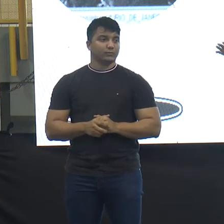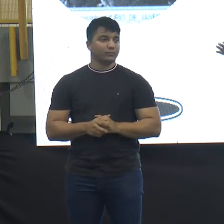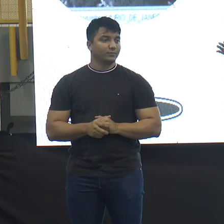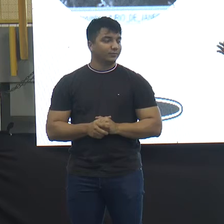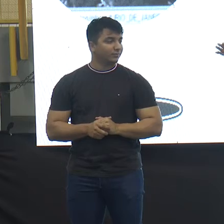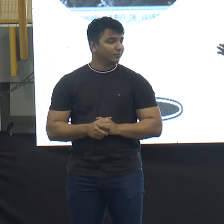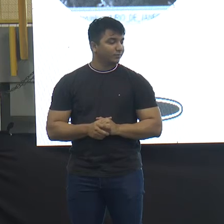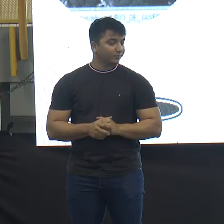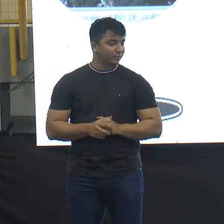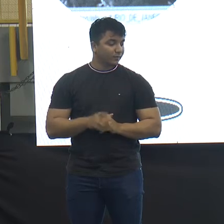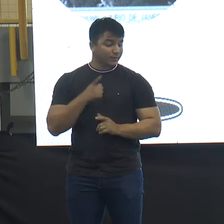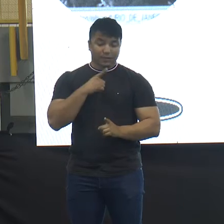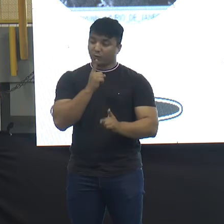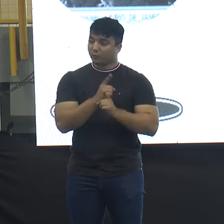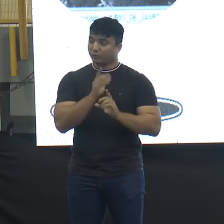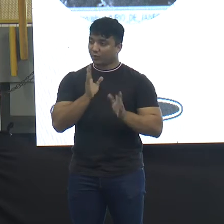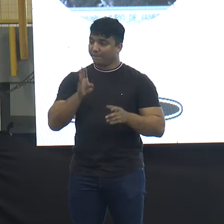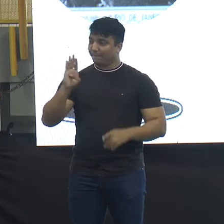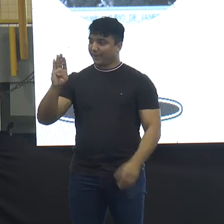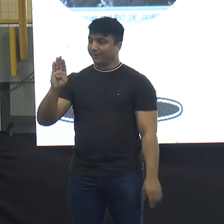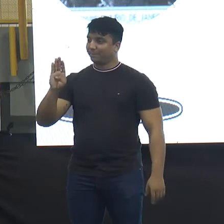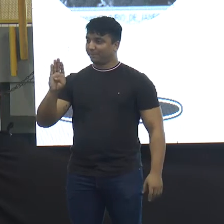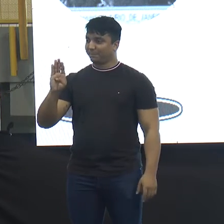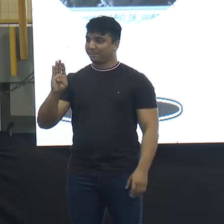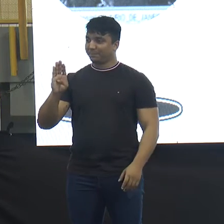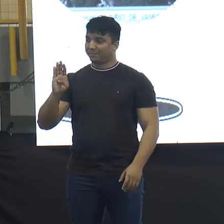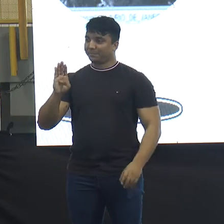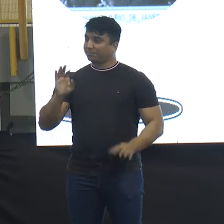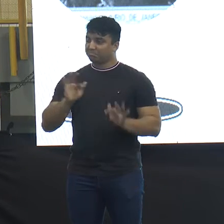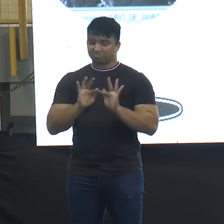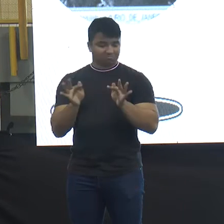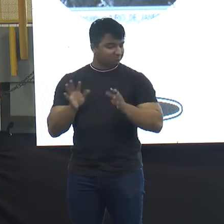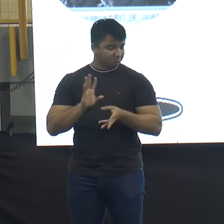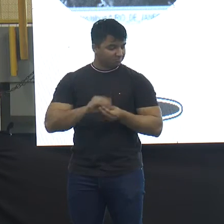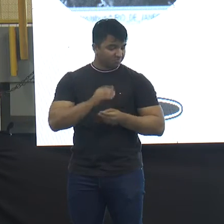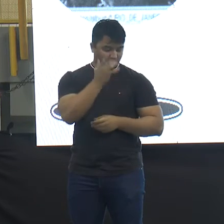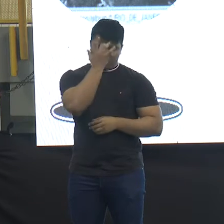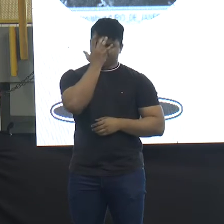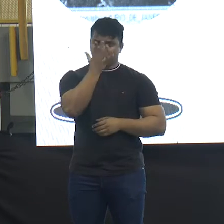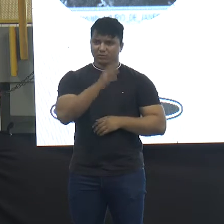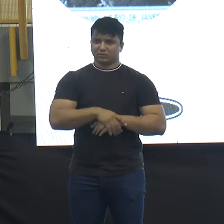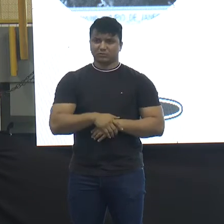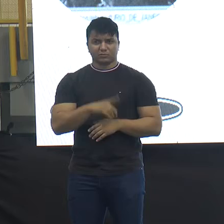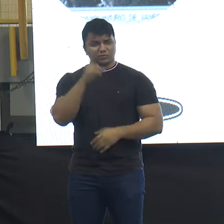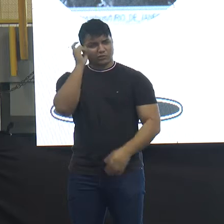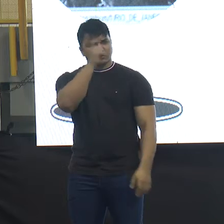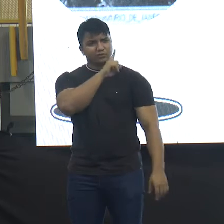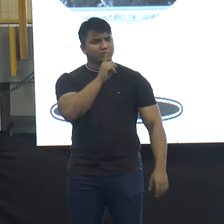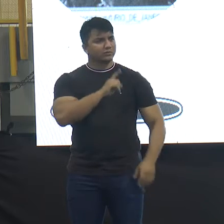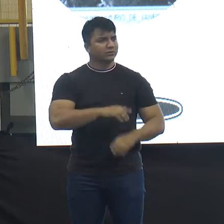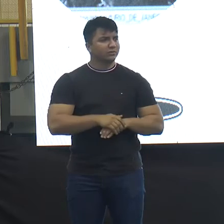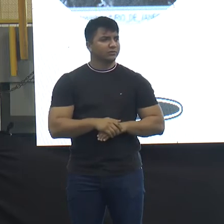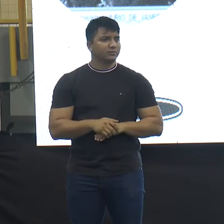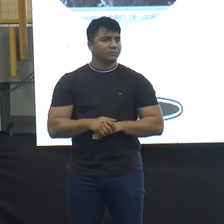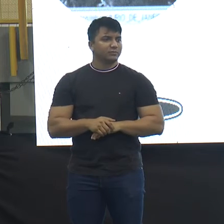Tranquilo. Tá? Letra B de bola. Fácil? Professor, não é difícil não. Né? É treinar um pouquinho,